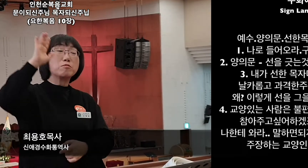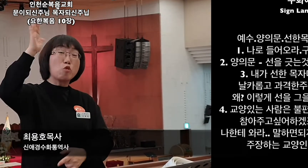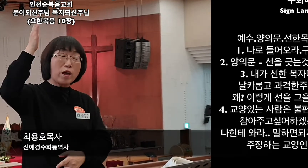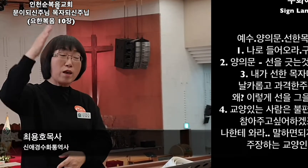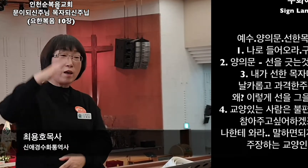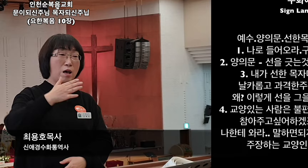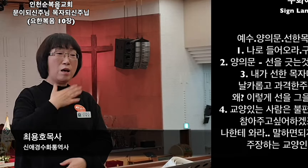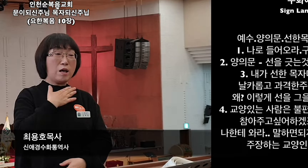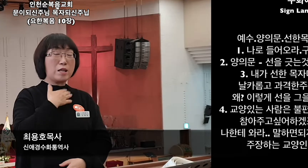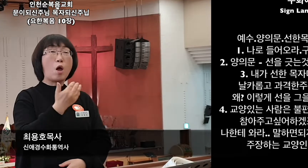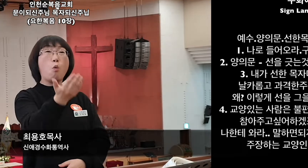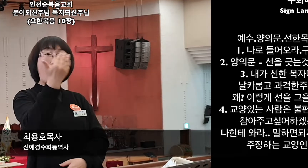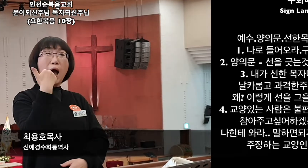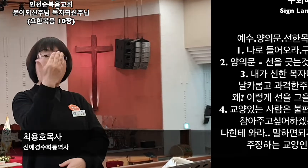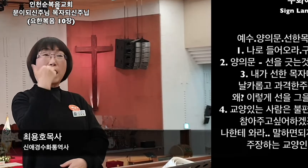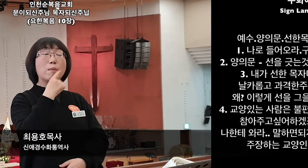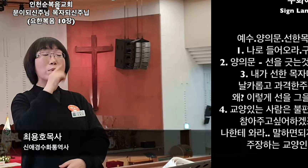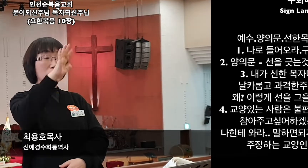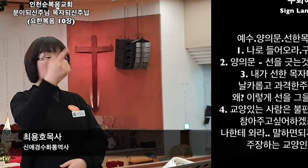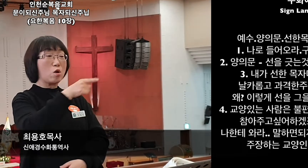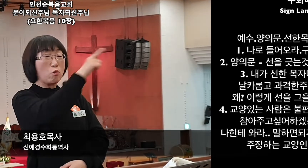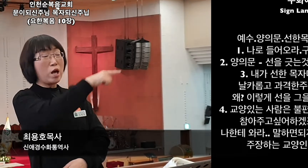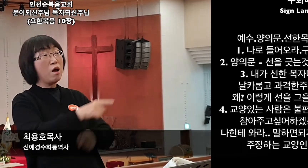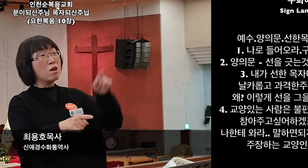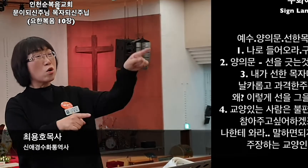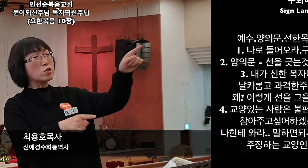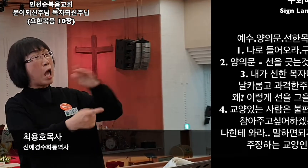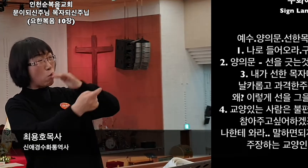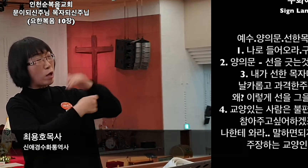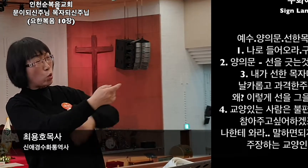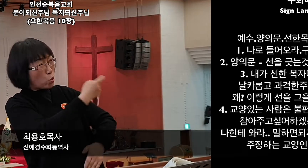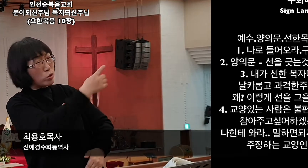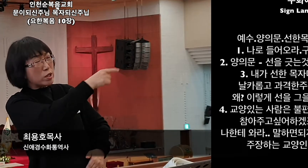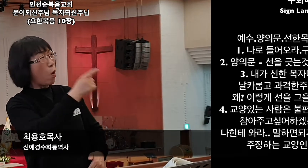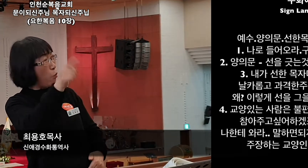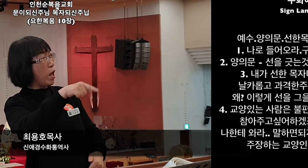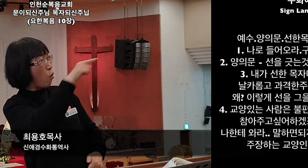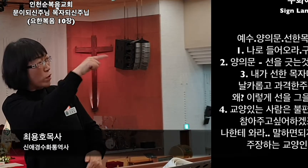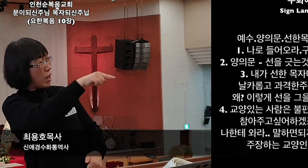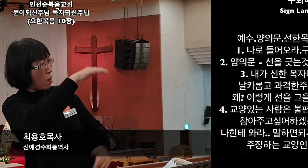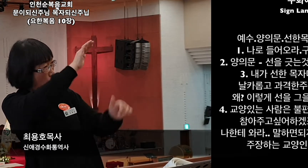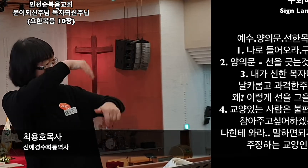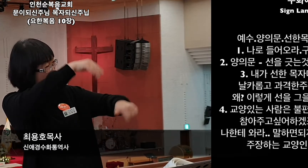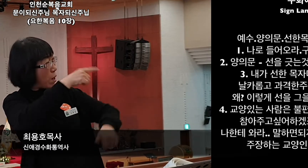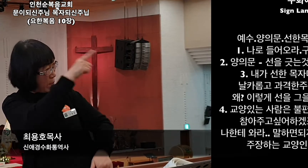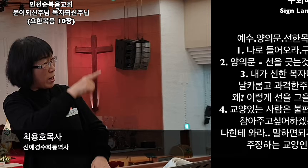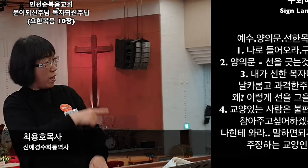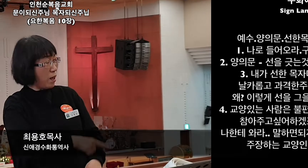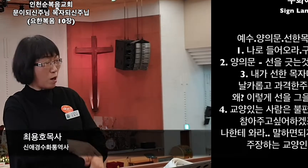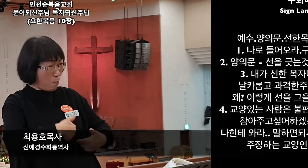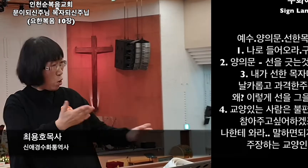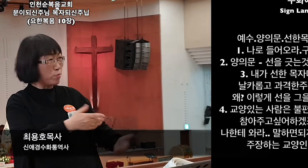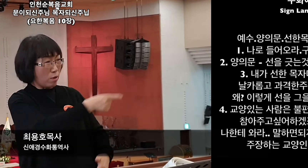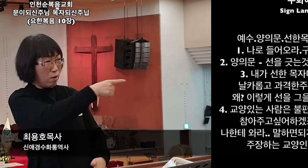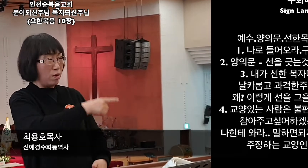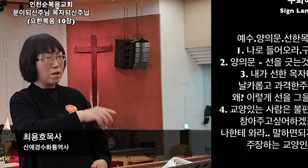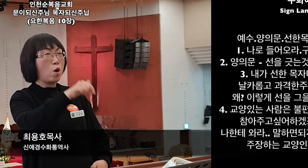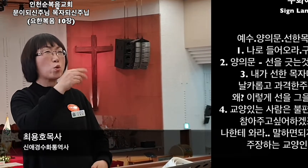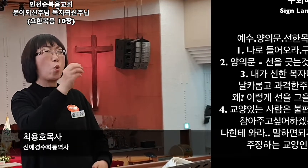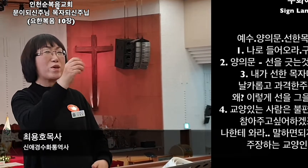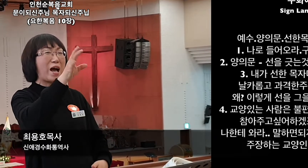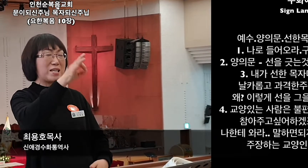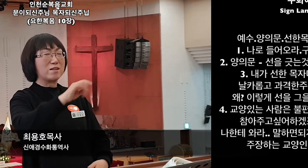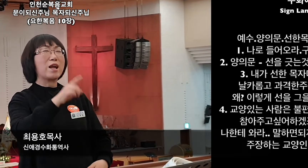거예요. 나한테만 와라라고 얘기하면 되지 쟤들이 강도고 도둑이라고 그 얘기까지 할 필요가 있겠냐 하는 것이